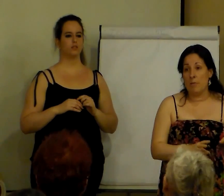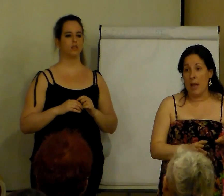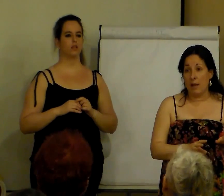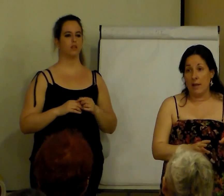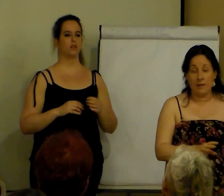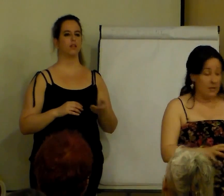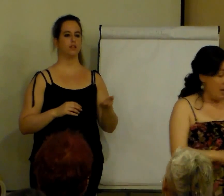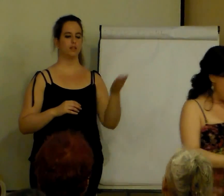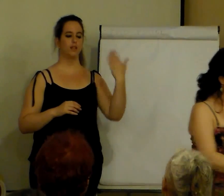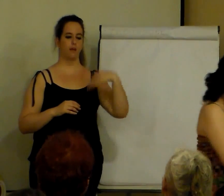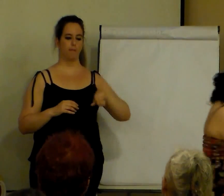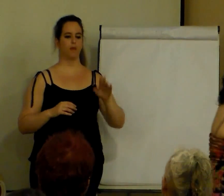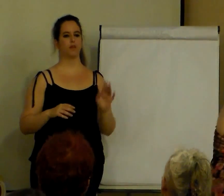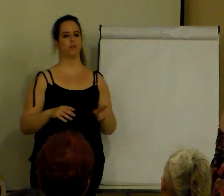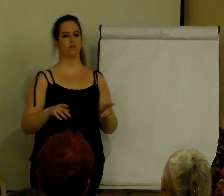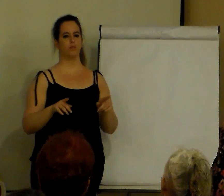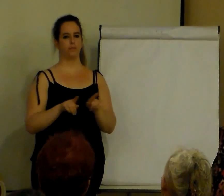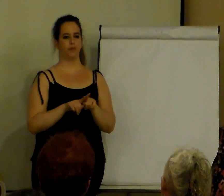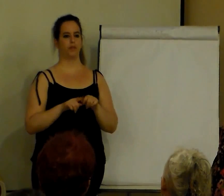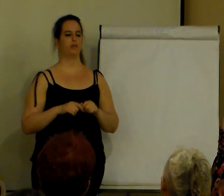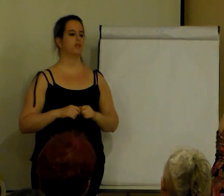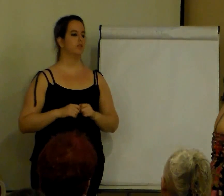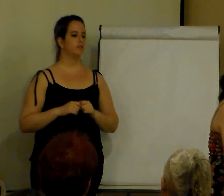tipo fibromialgia, ¿sí?